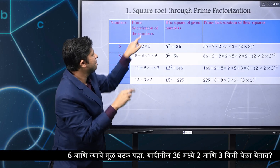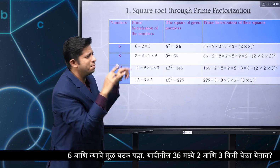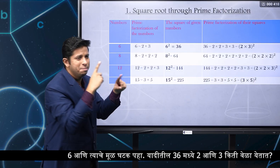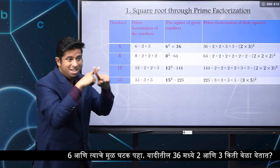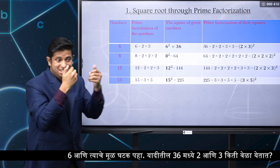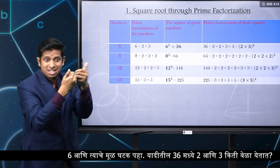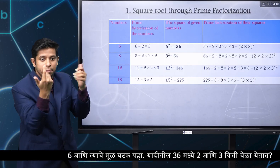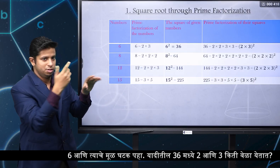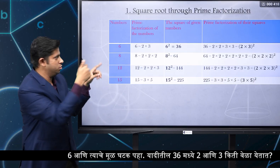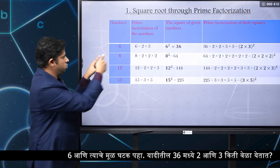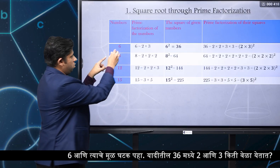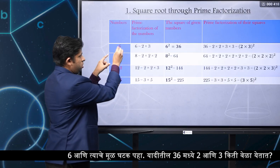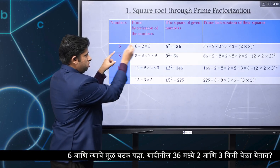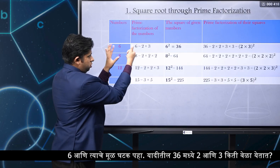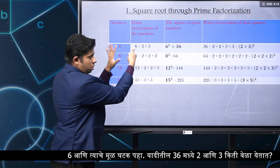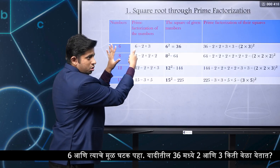मध्ये 2 आणि 3 किती वेळा येतात?